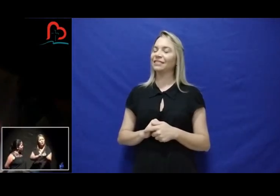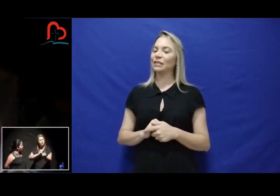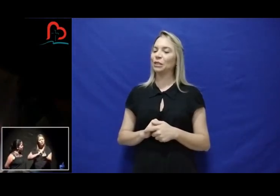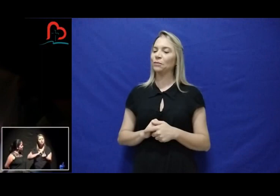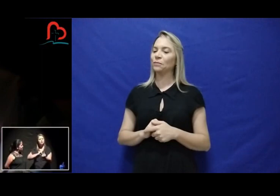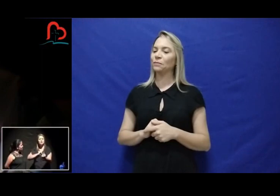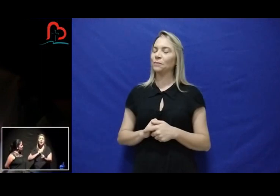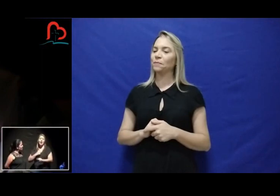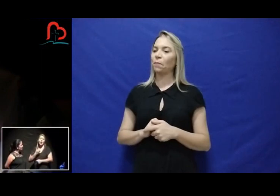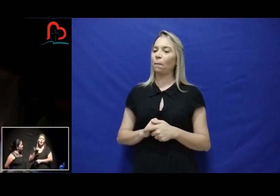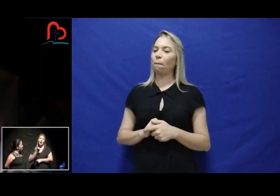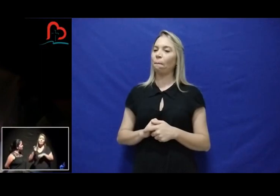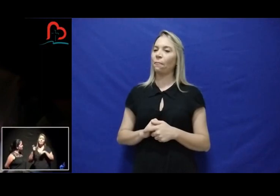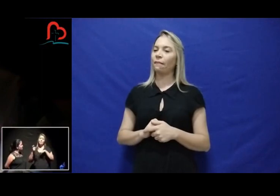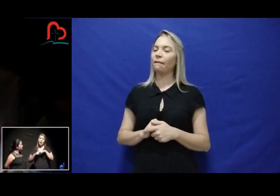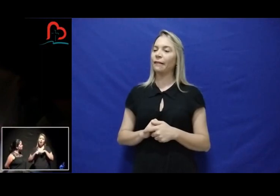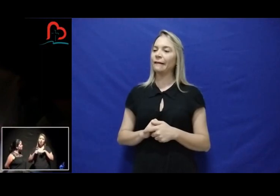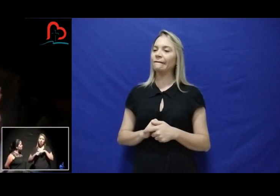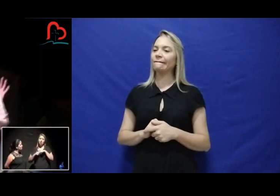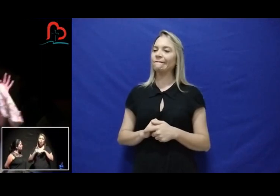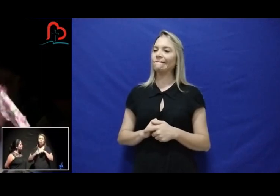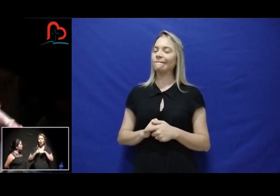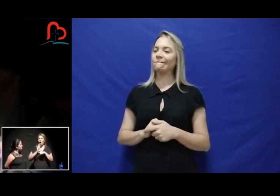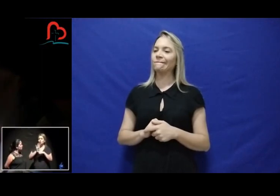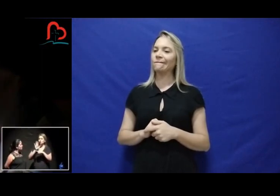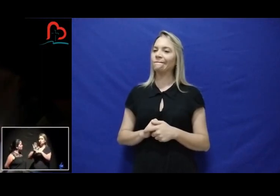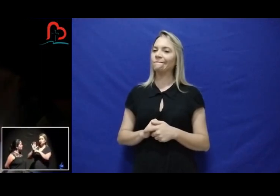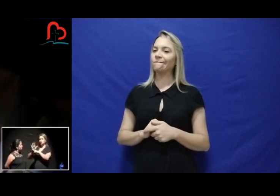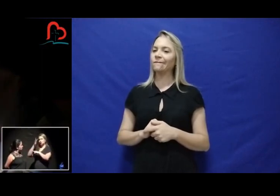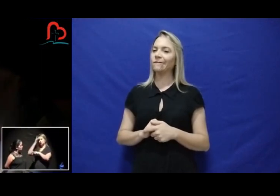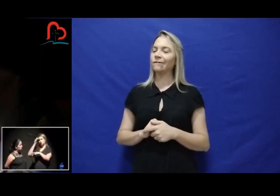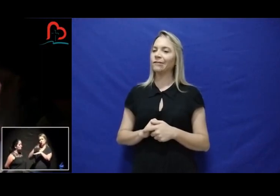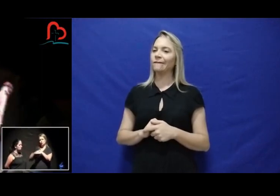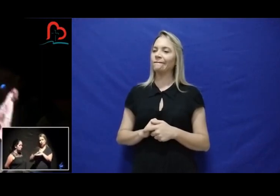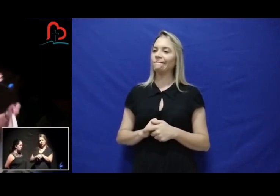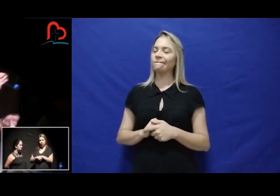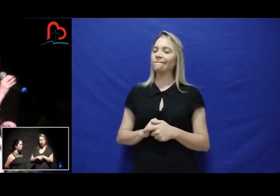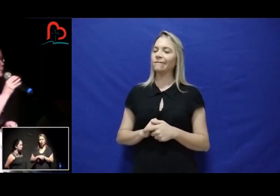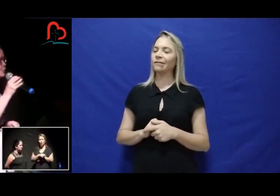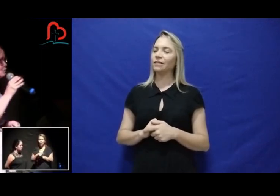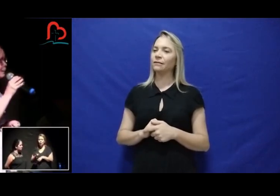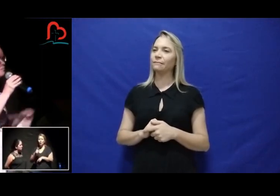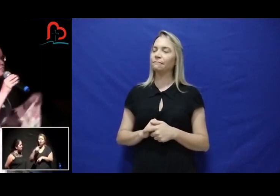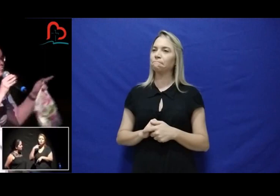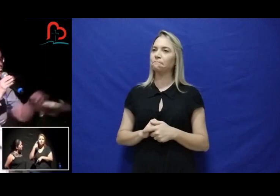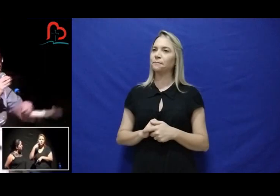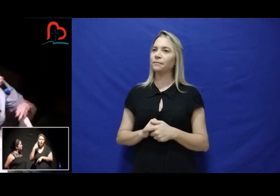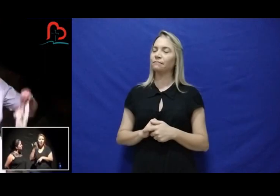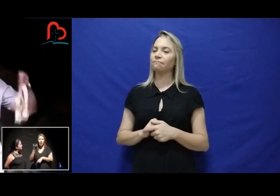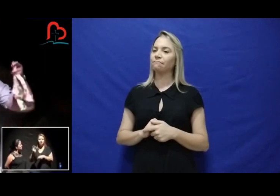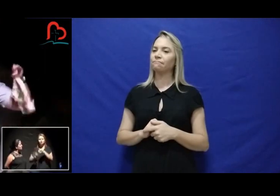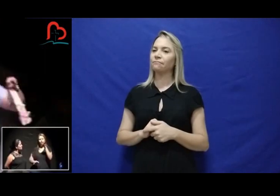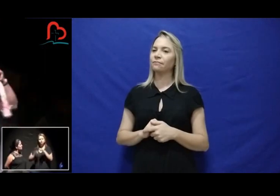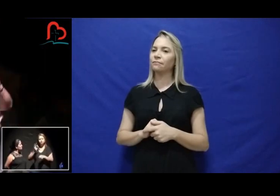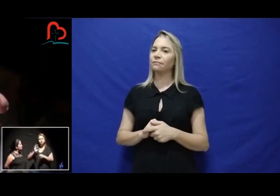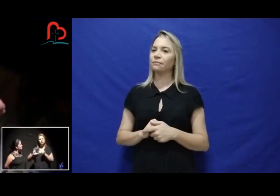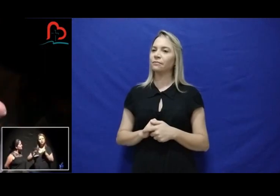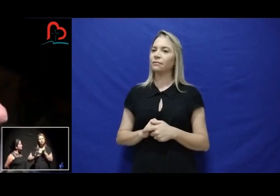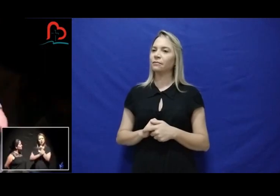eu quero ser um médico para ajudar muita gente. Eu quero ser um advogado para defender aqueles que